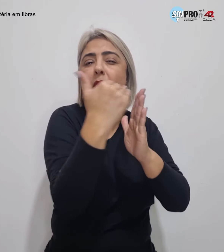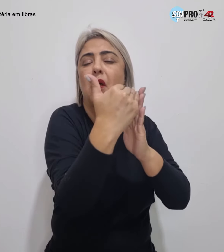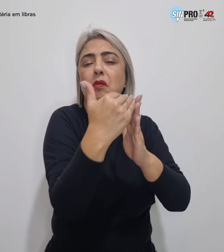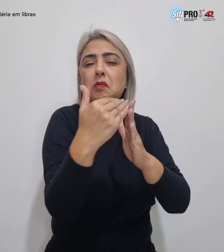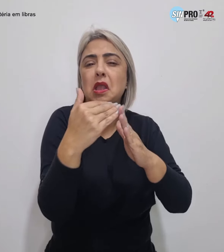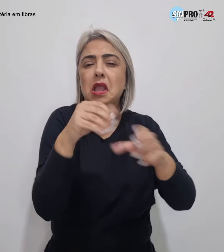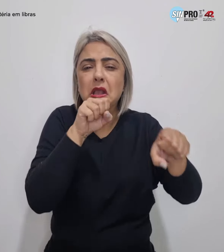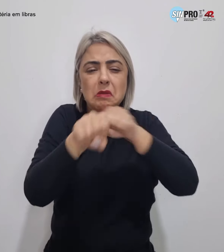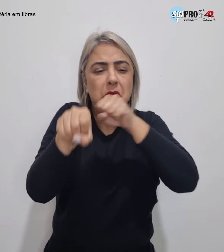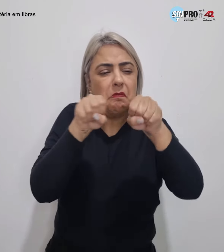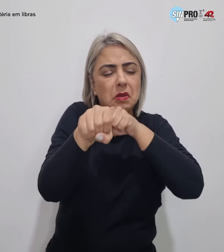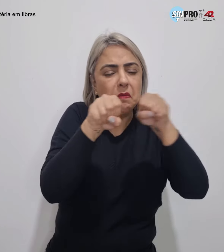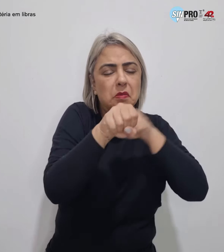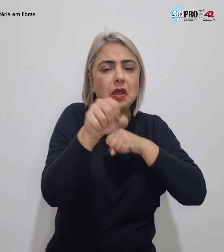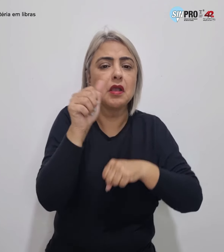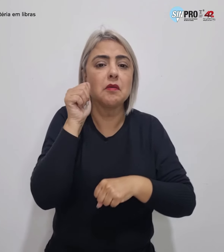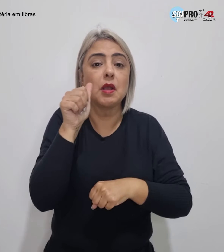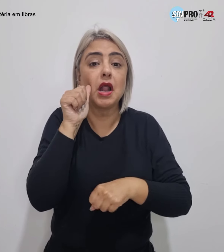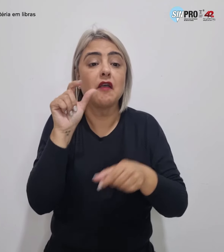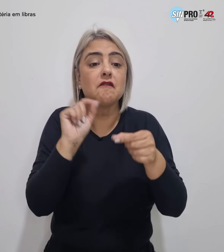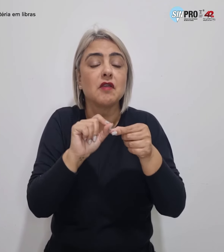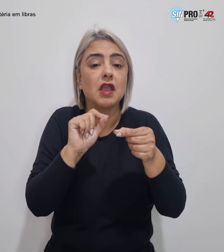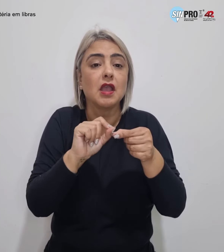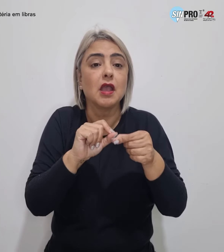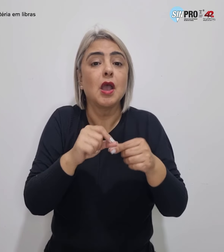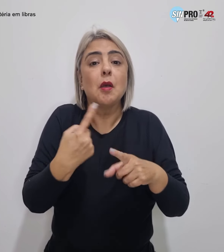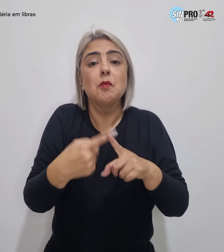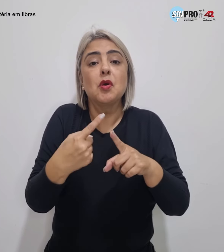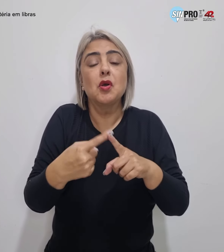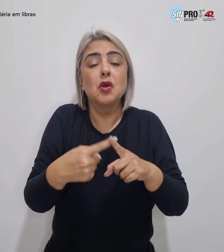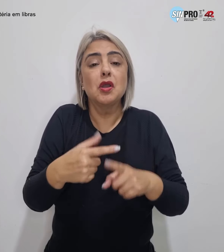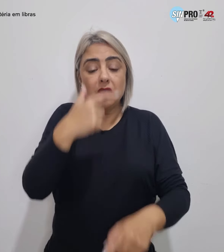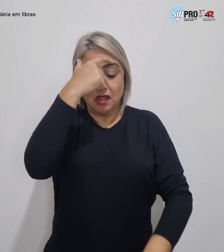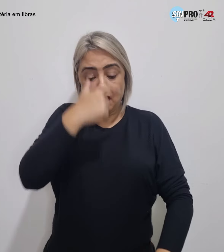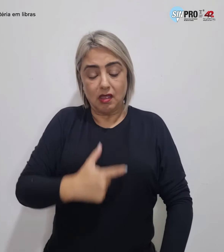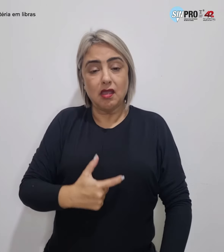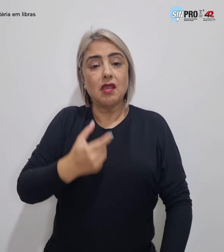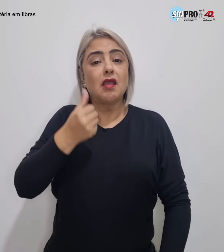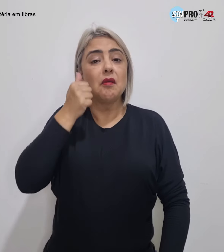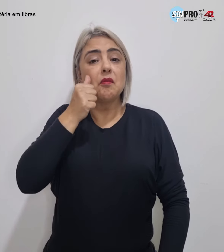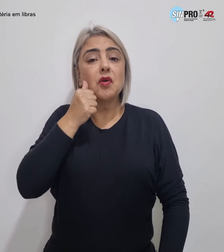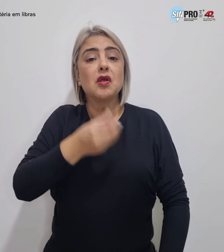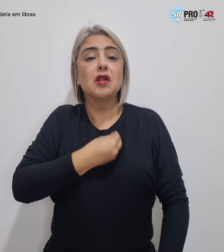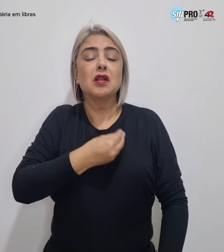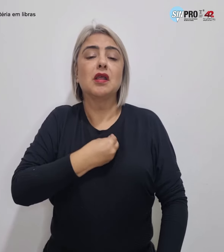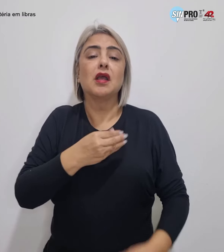assassinatos de mulheres cometido em razão do gênero desde 2019